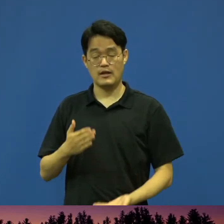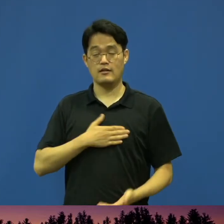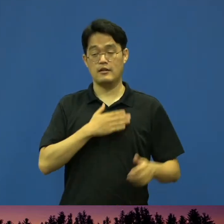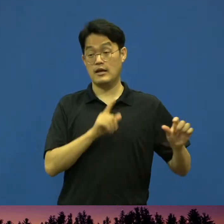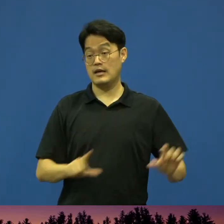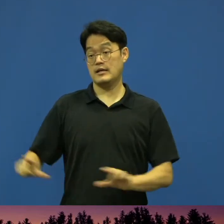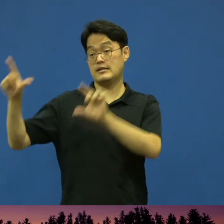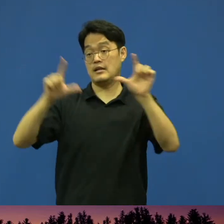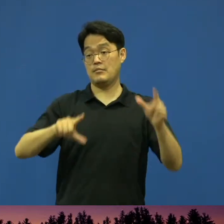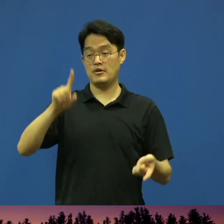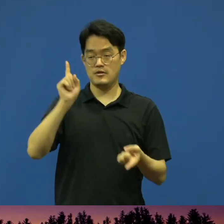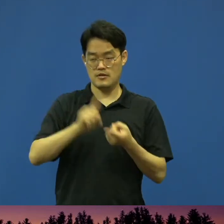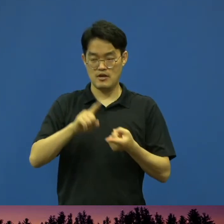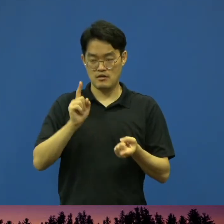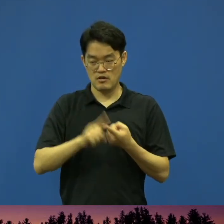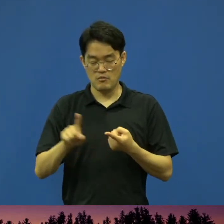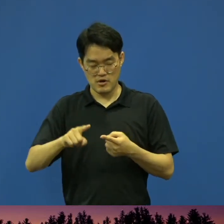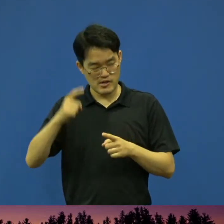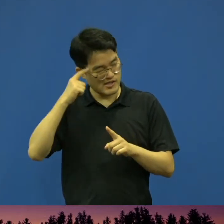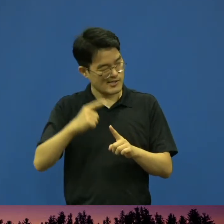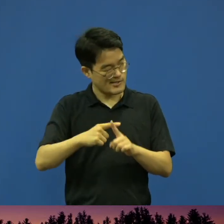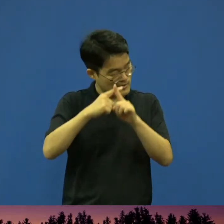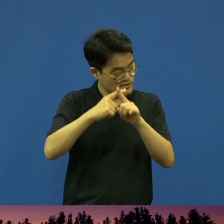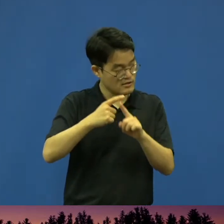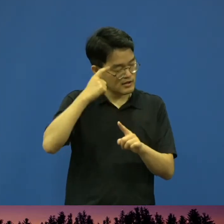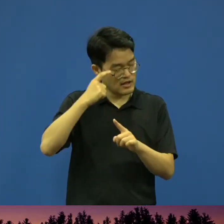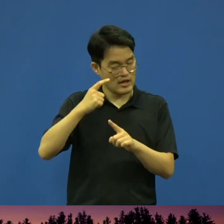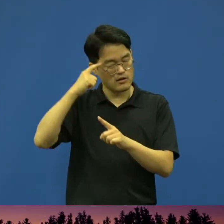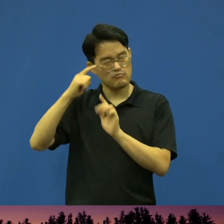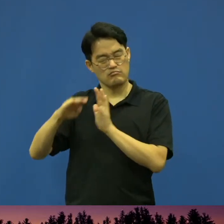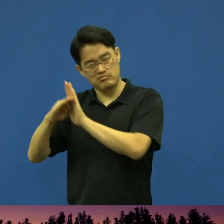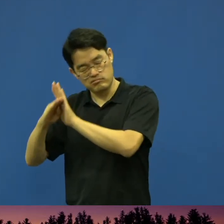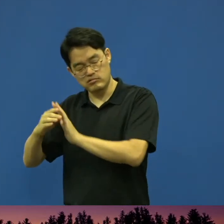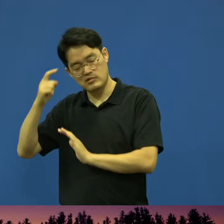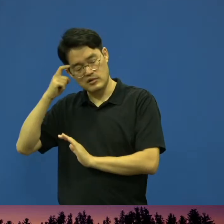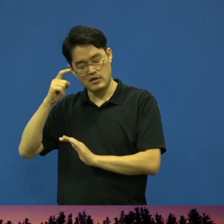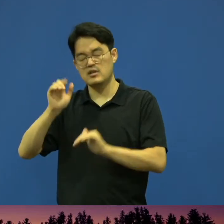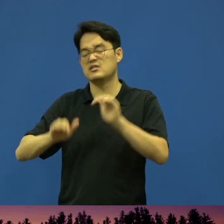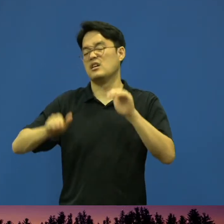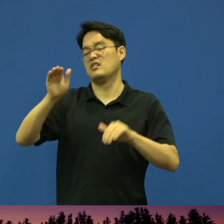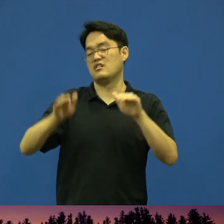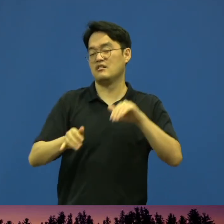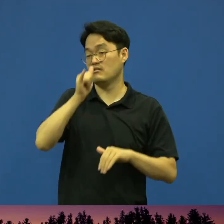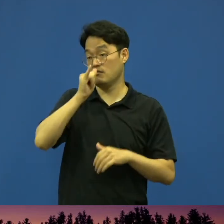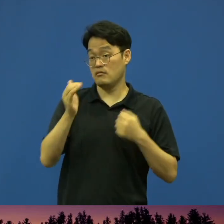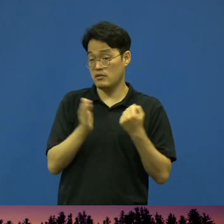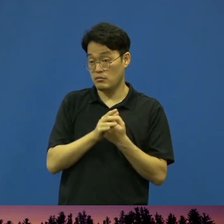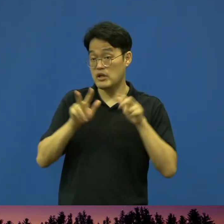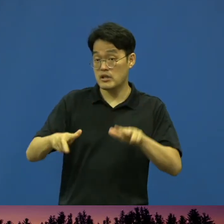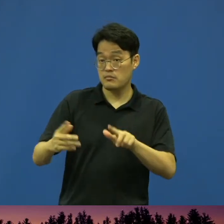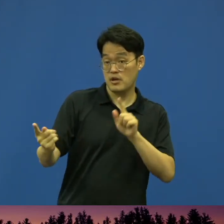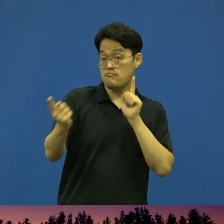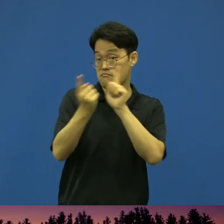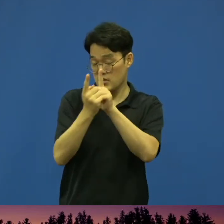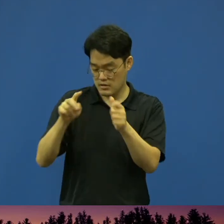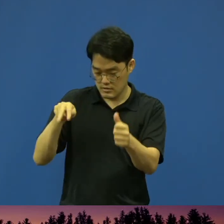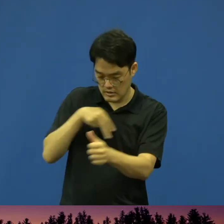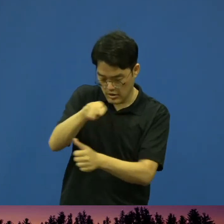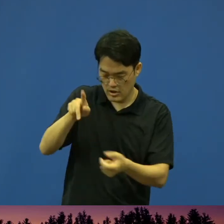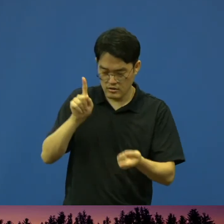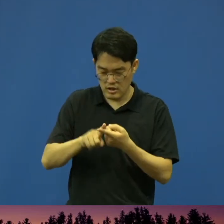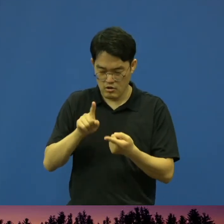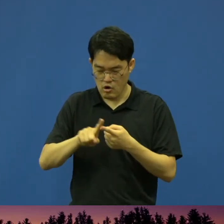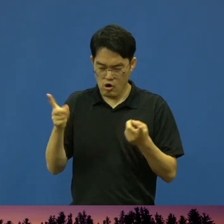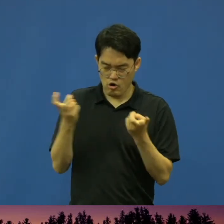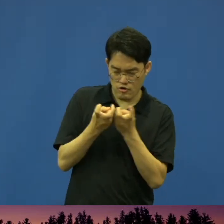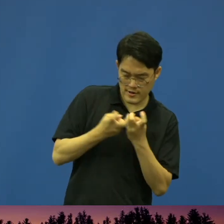우리는 그리스도인답게 우리에게 주어진 환경을, 상황을 해석하는 눈을 가져야 합니다.